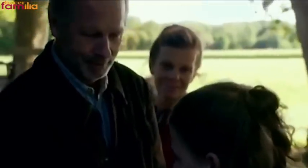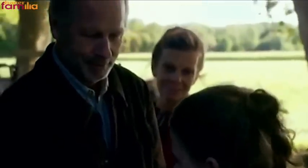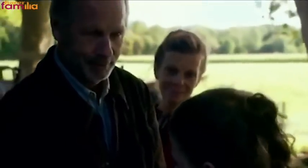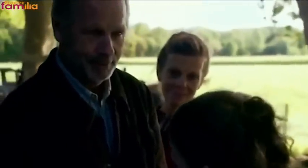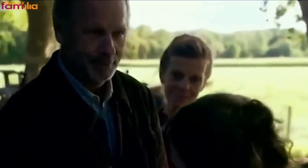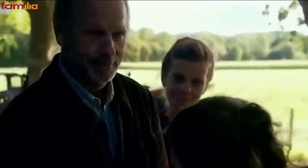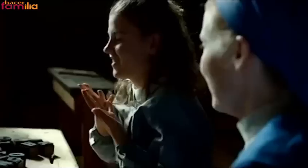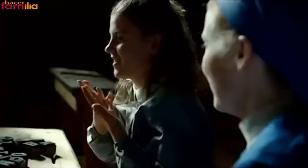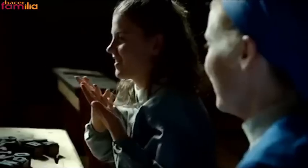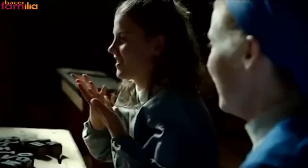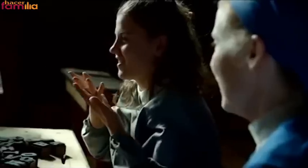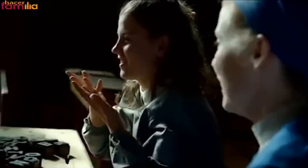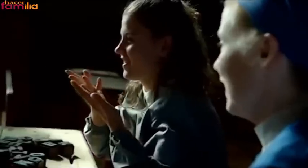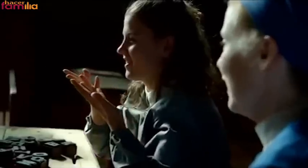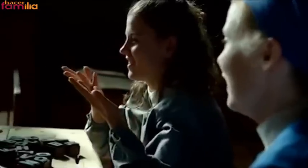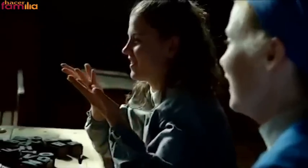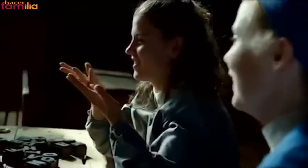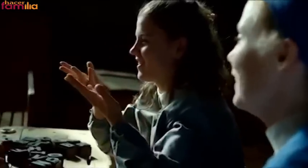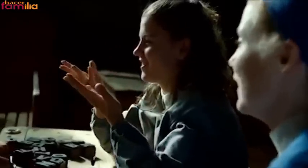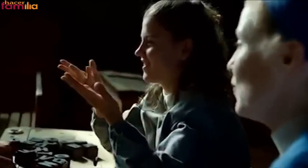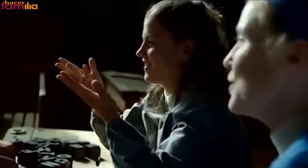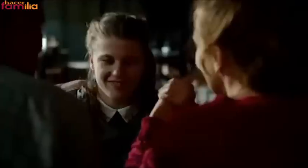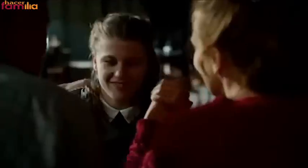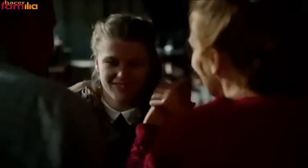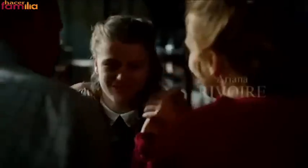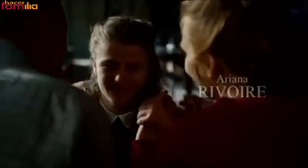superación valores y de cómo el esfuerzo tiene su